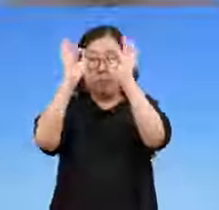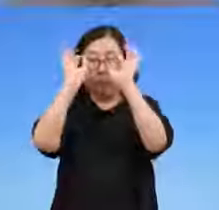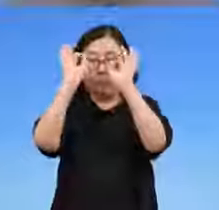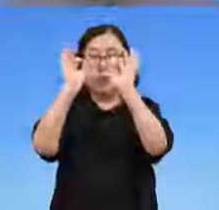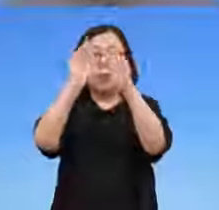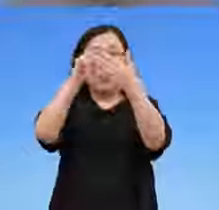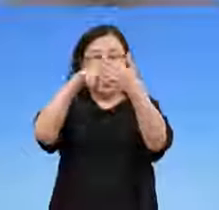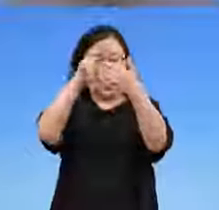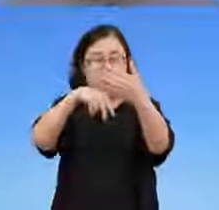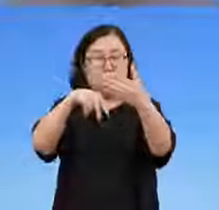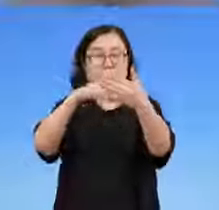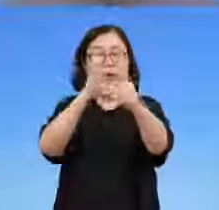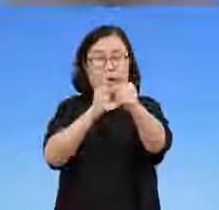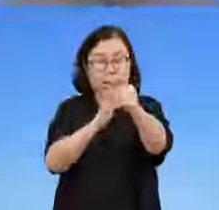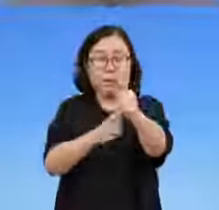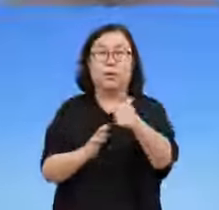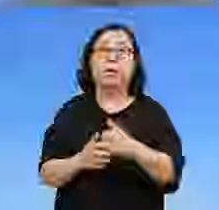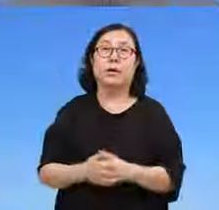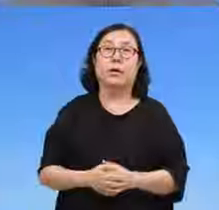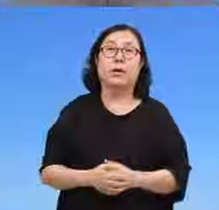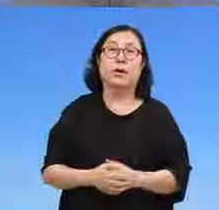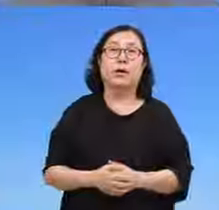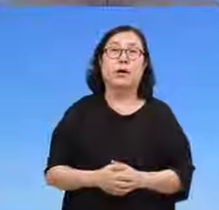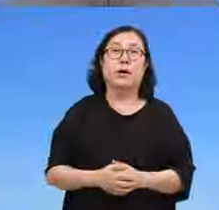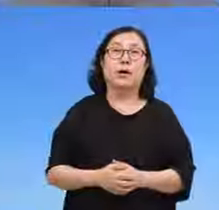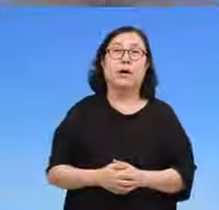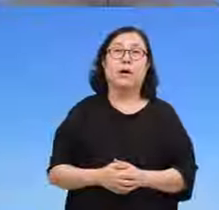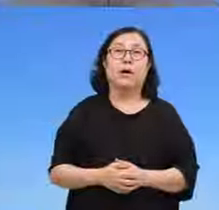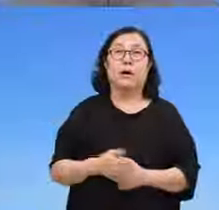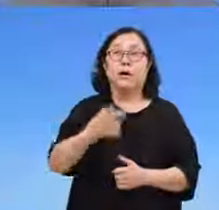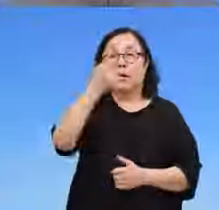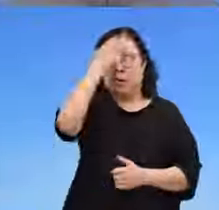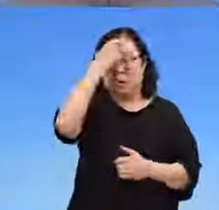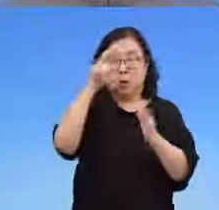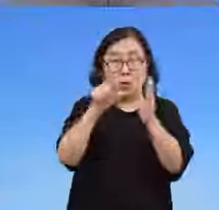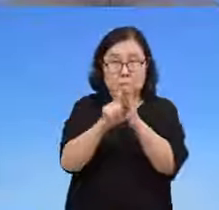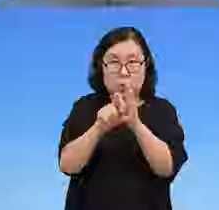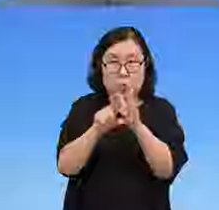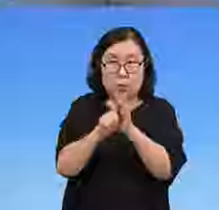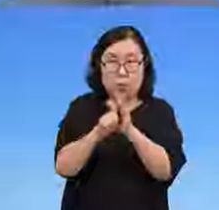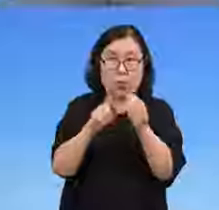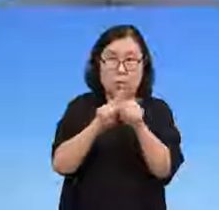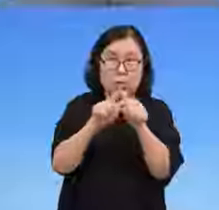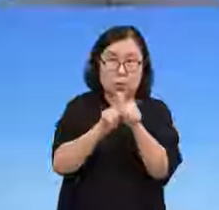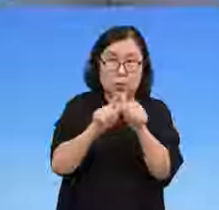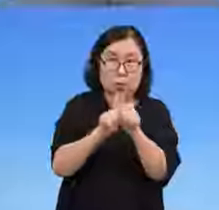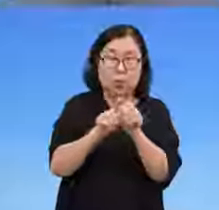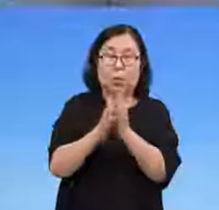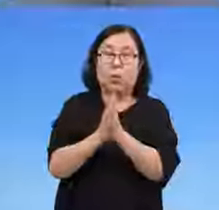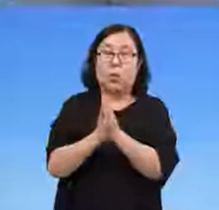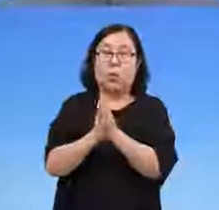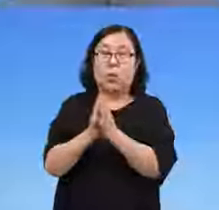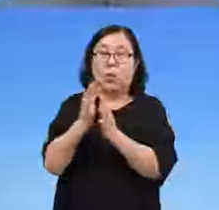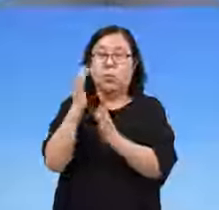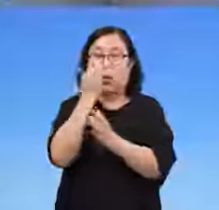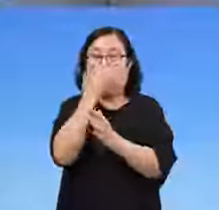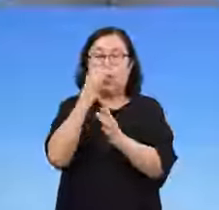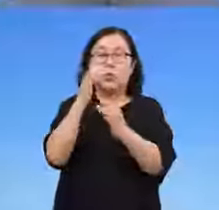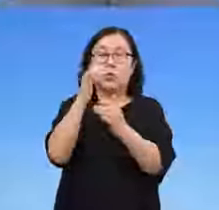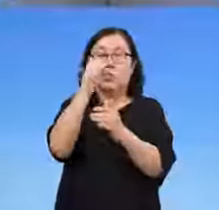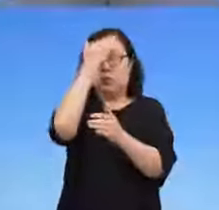읽어보시기를 권합니다. 그래서 제가 우리 기독교 성윤리 연구소 팀에서 몇 가지를 이제 대안을